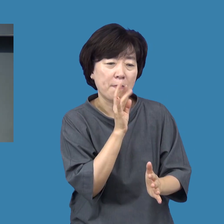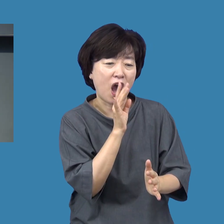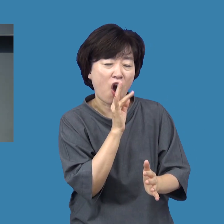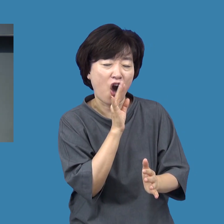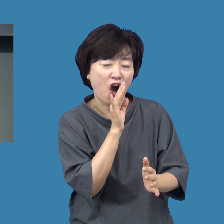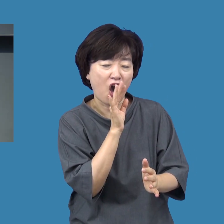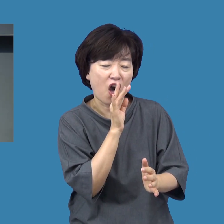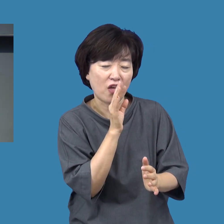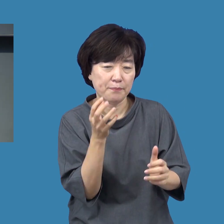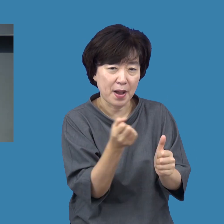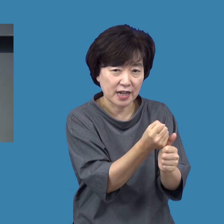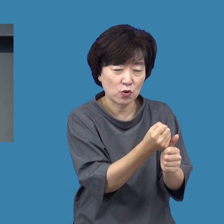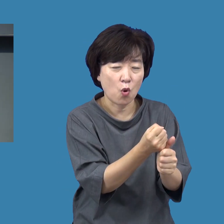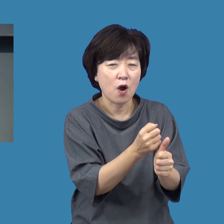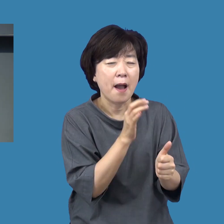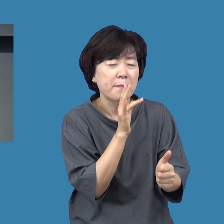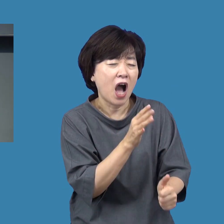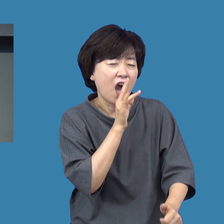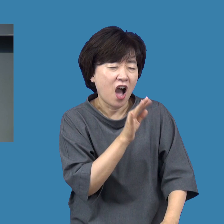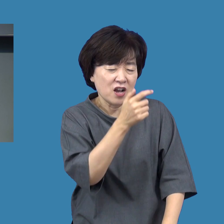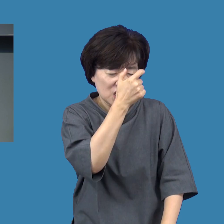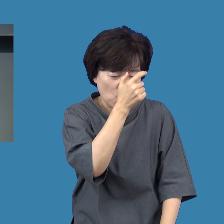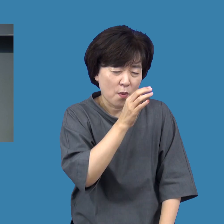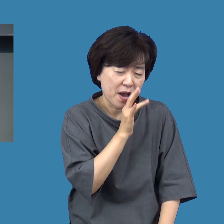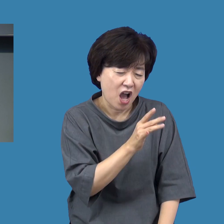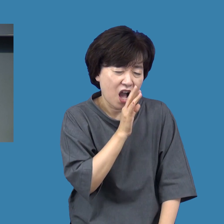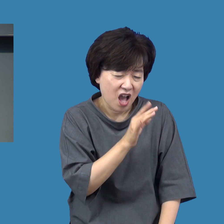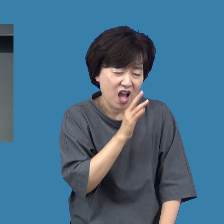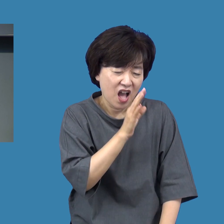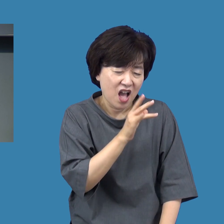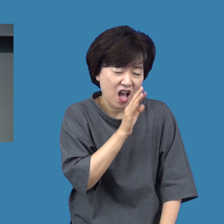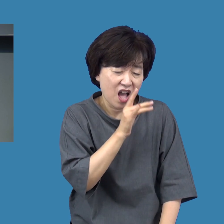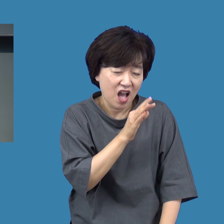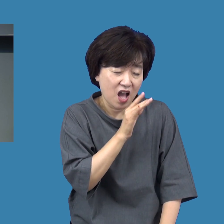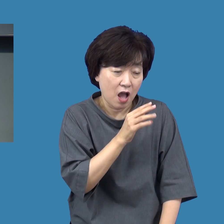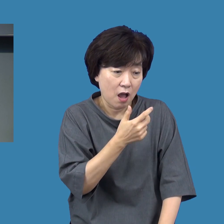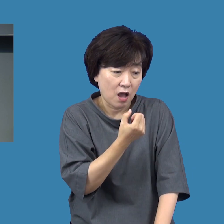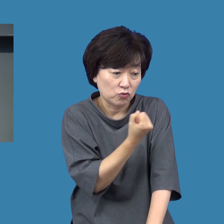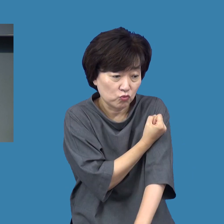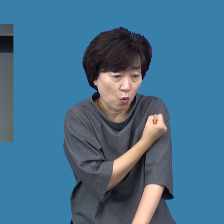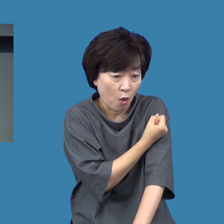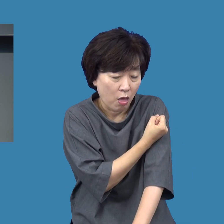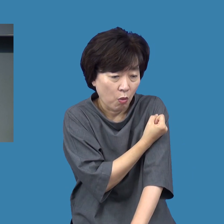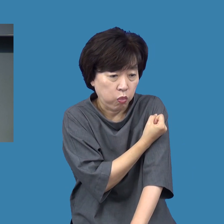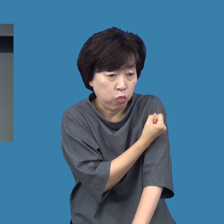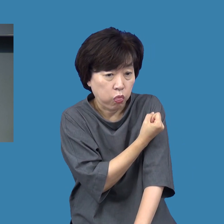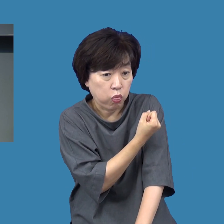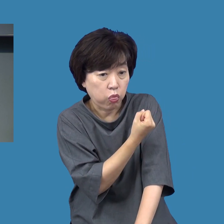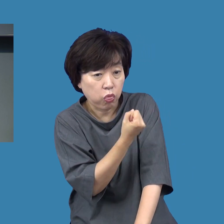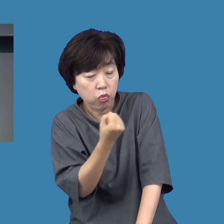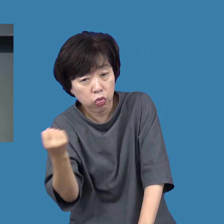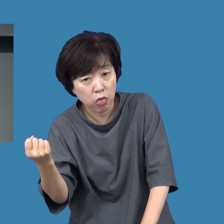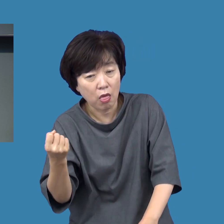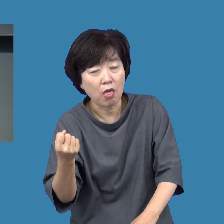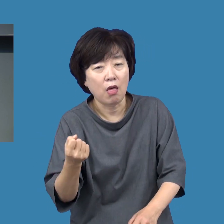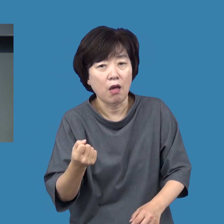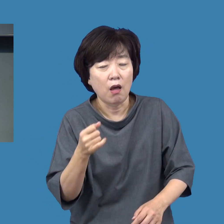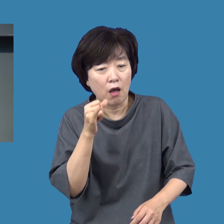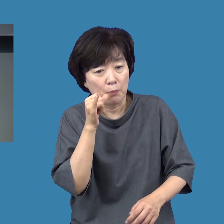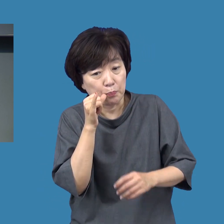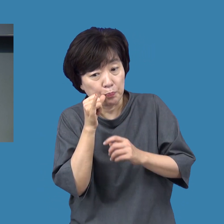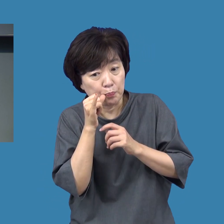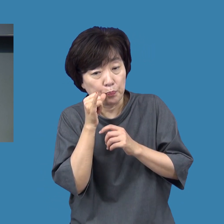거야. 방언 기도를 꾸준히 했을 때 중독으로부터 빠져나왔다는 거야. 이 임상 결과예요. 임상